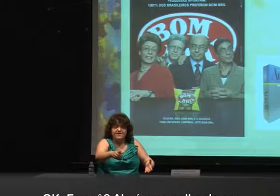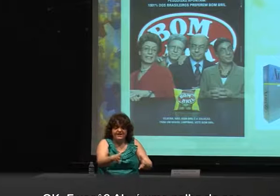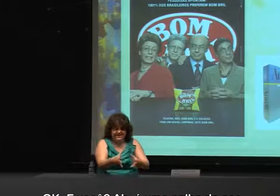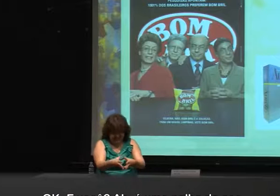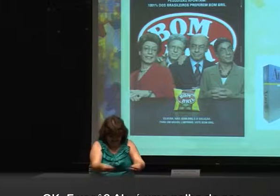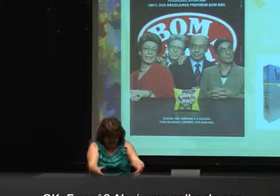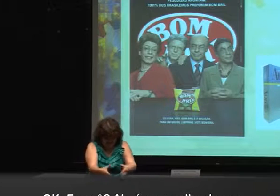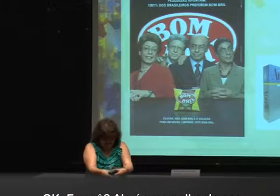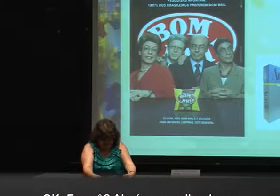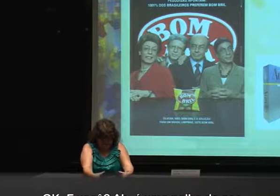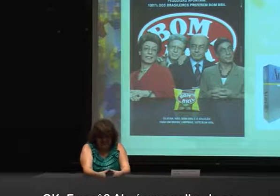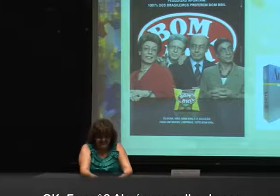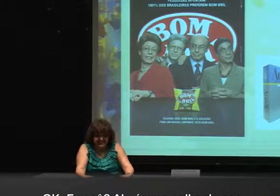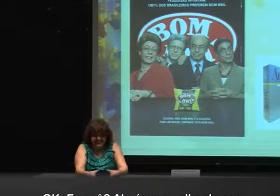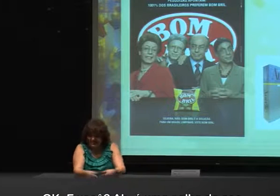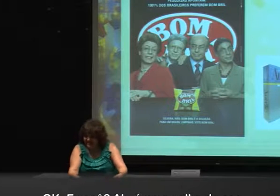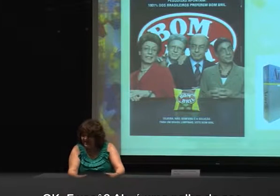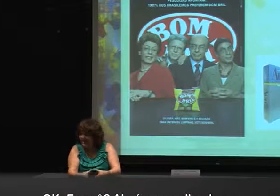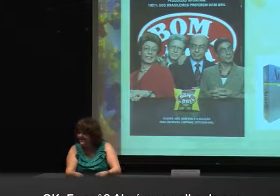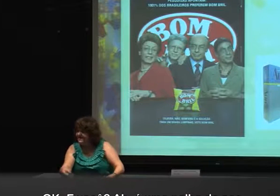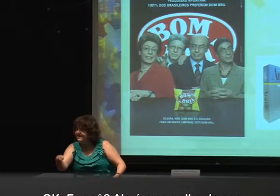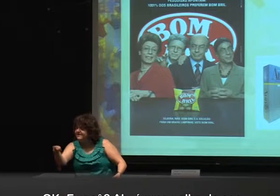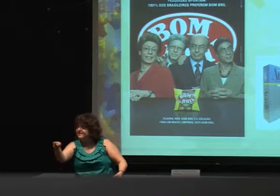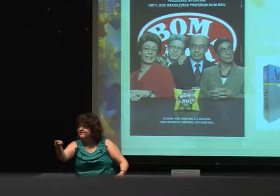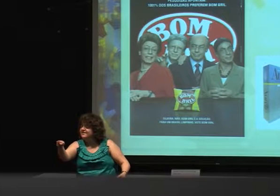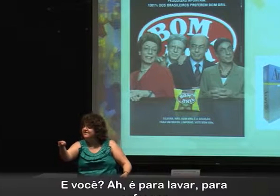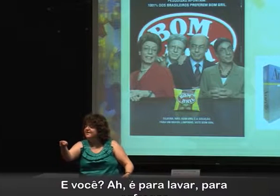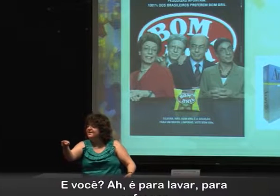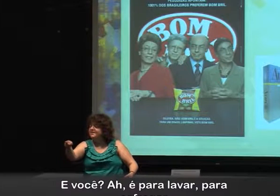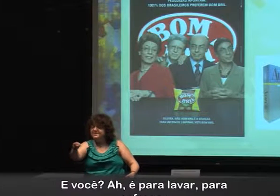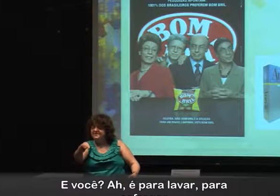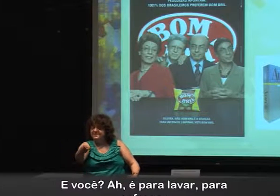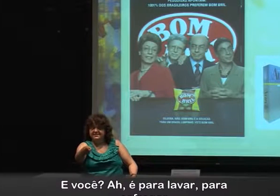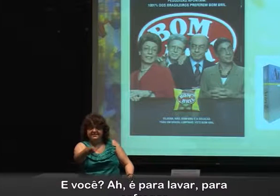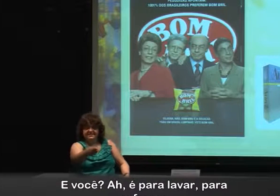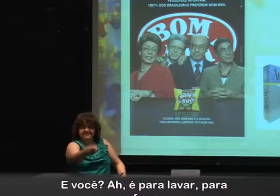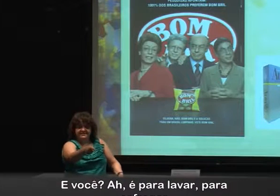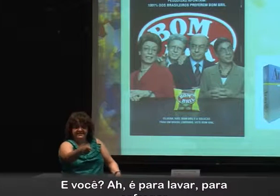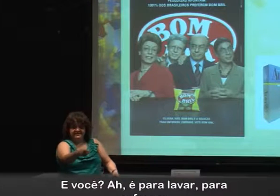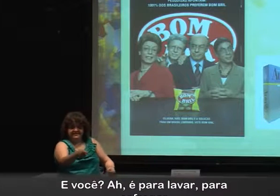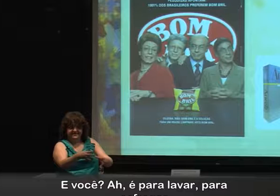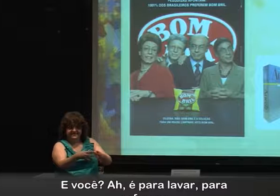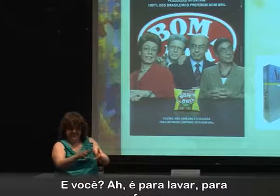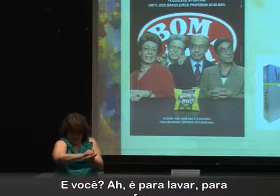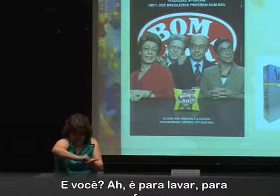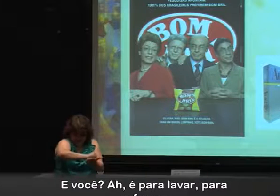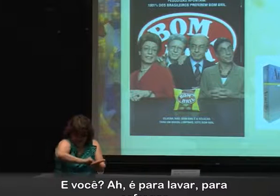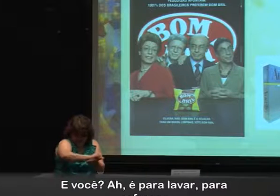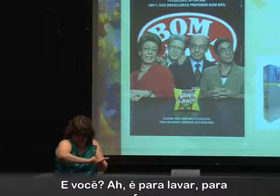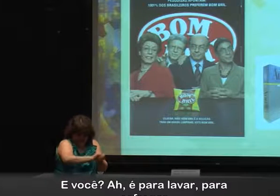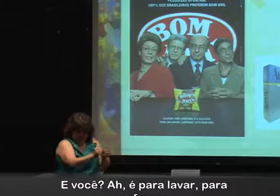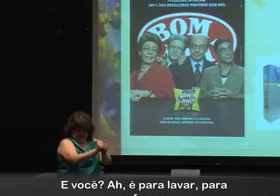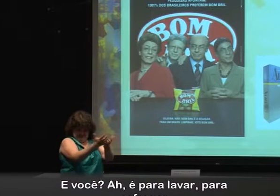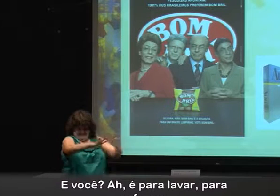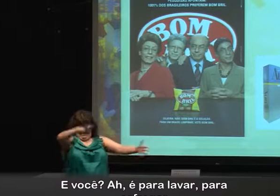Ok. E você? Ah, uma palha de aço. E você? Você? Quem? Ah, é para lavar,